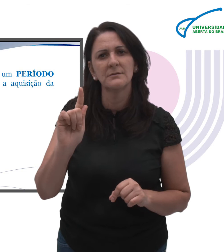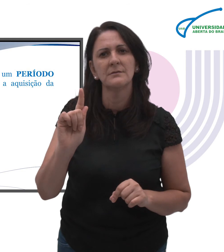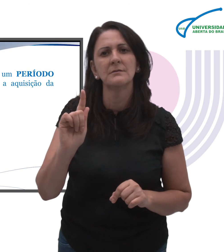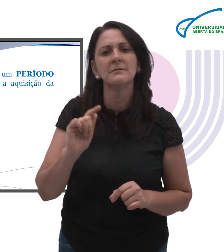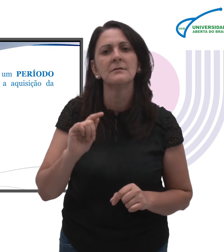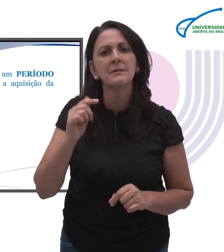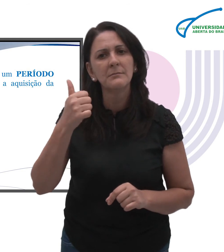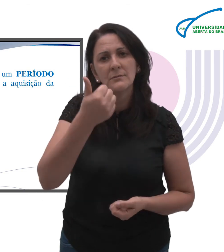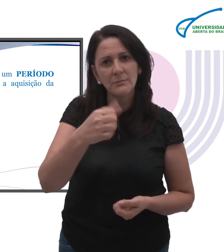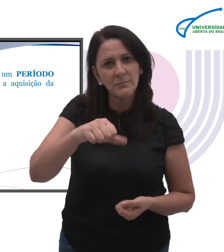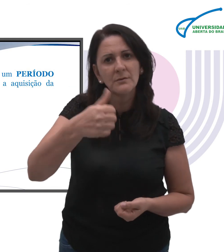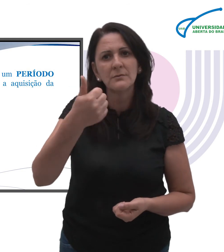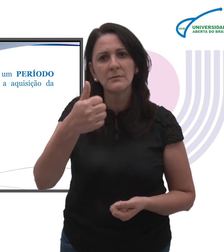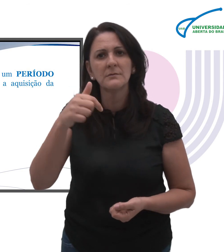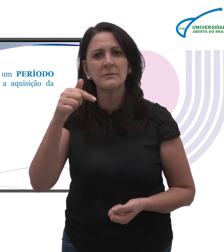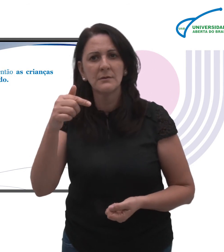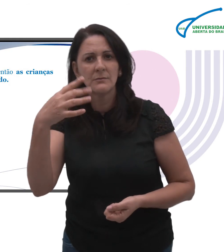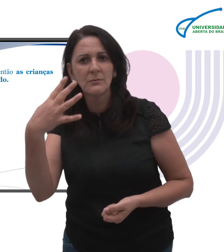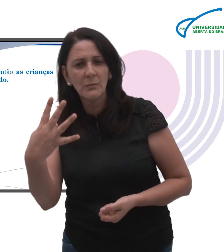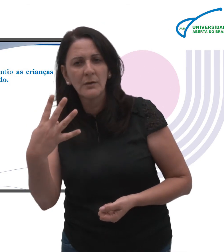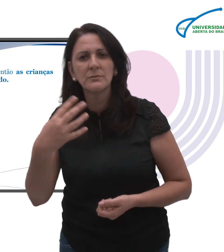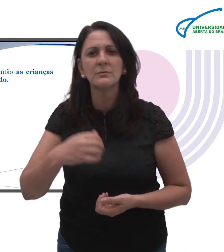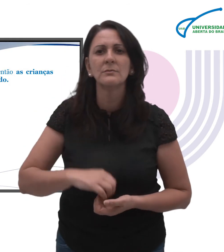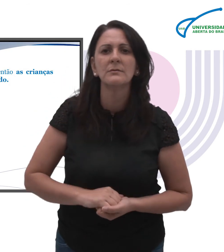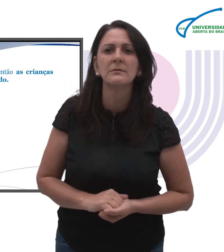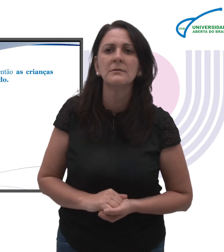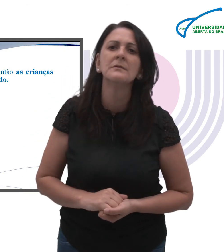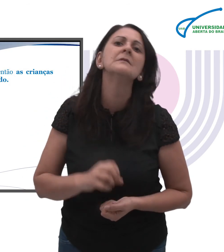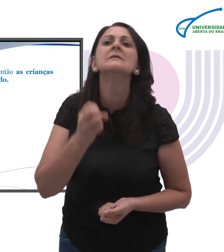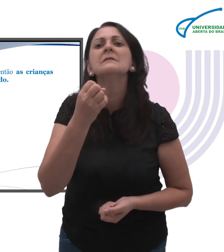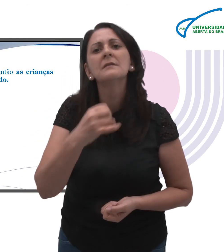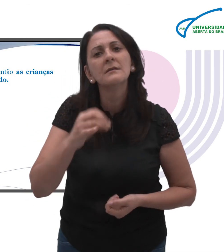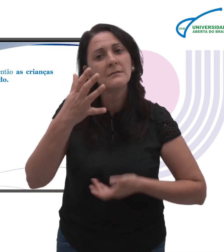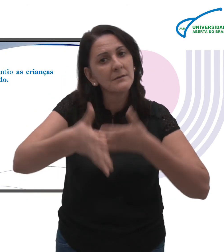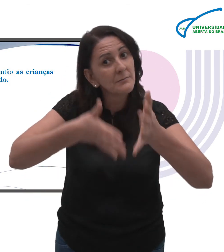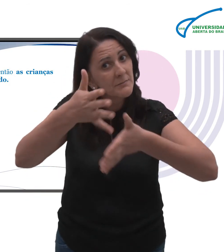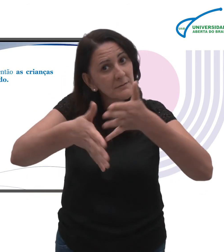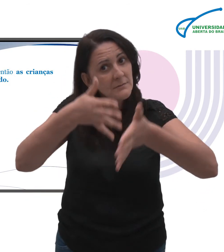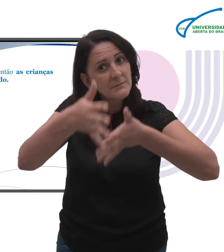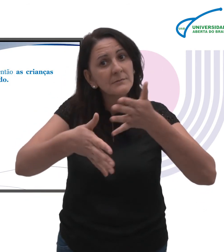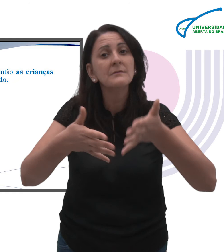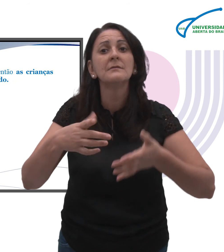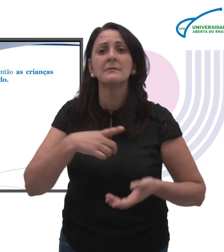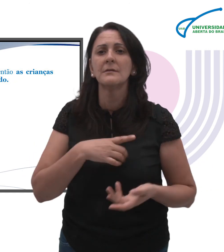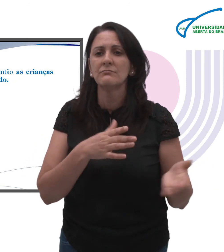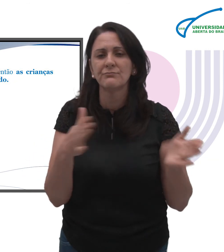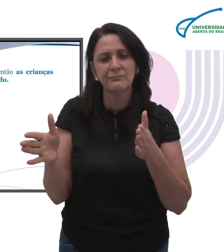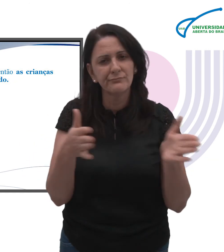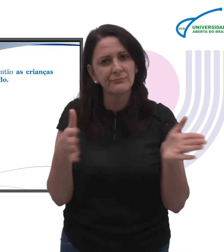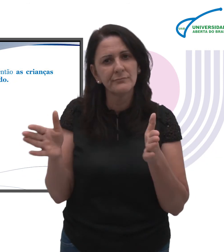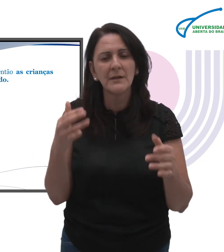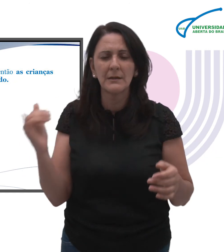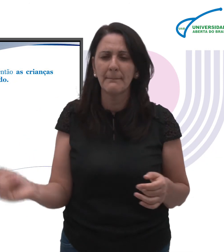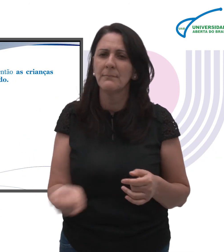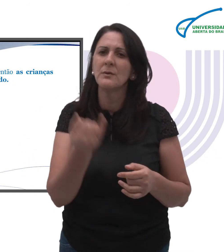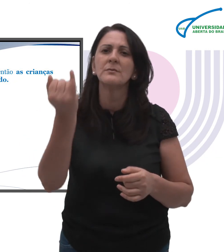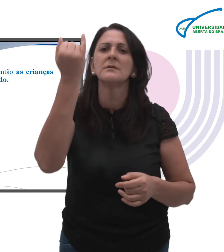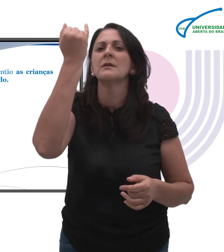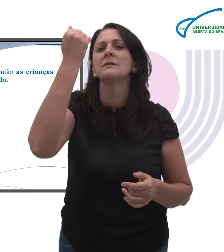1974. Se as línguas de sinais têm um período crítico, então as crianças surdas estão